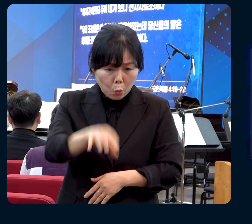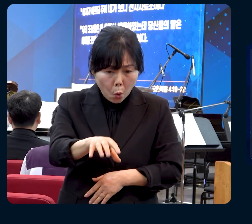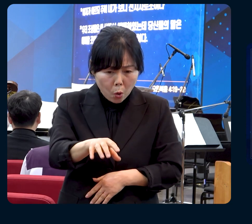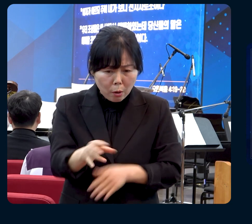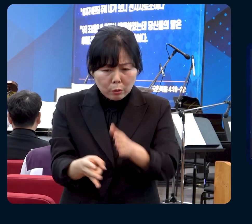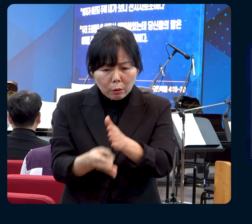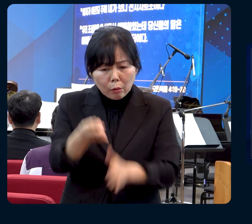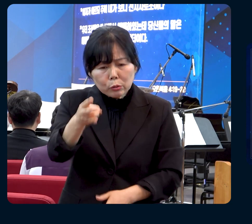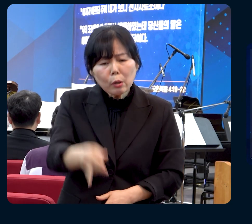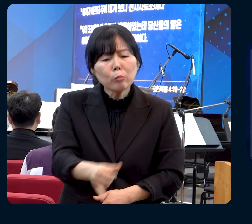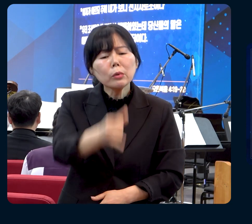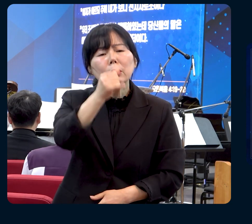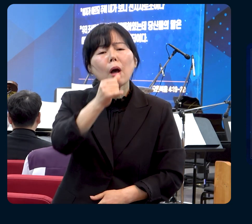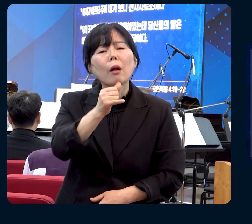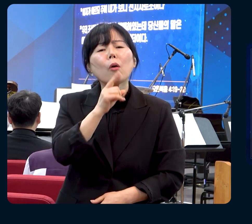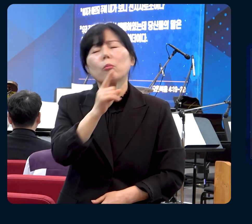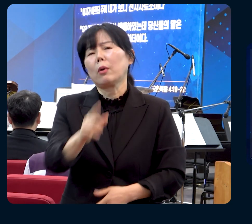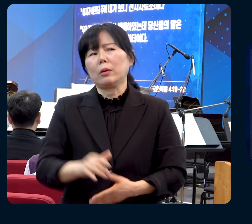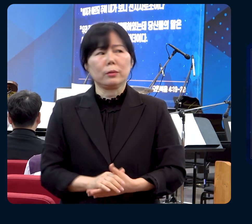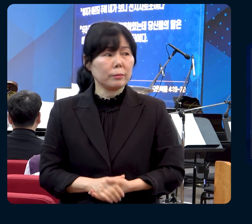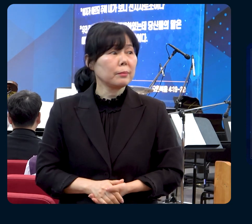예루살렘에 있다 하더이다.